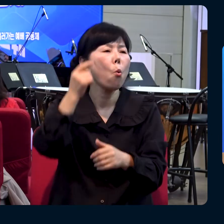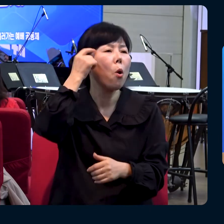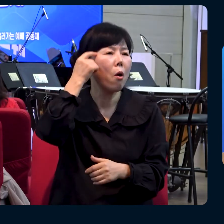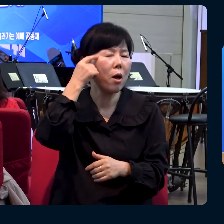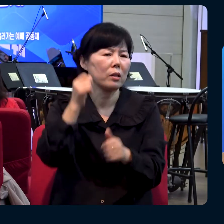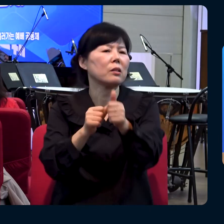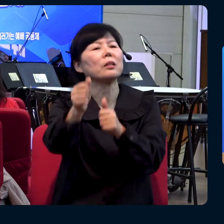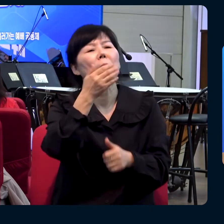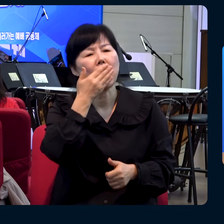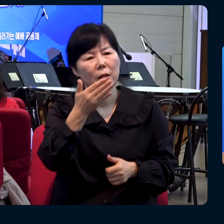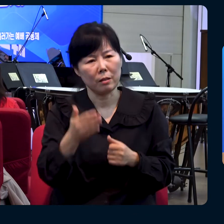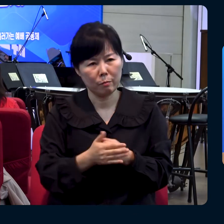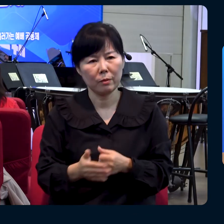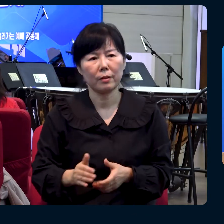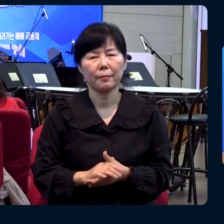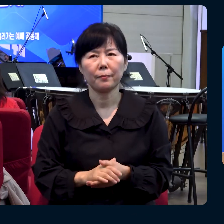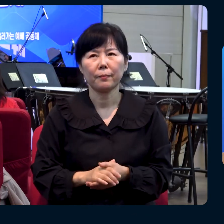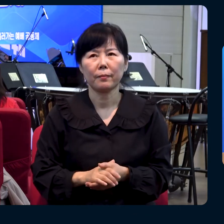저희 교회